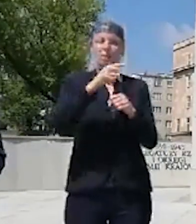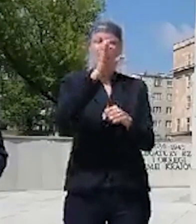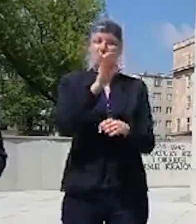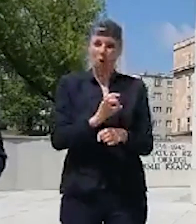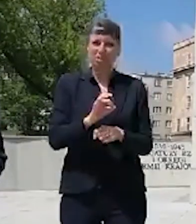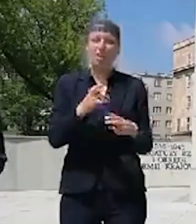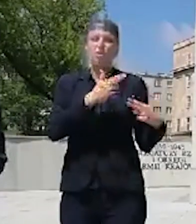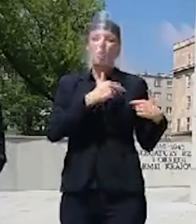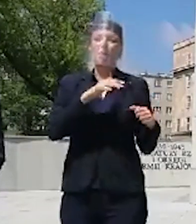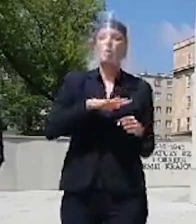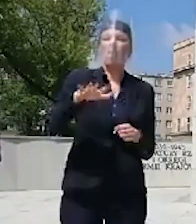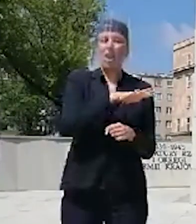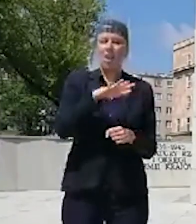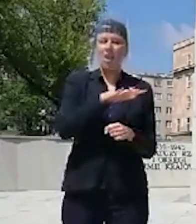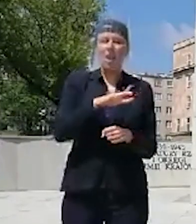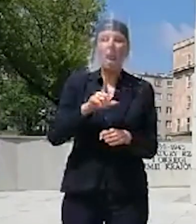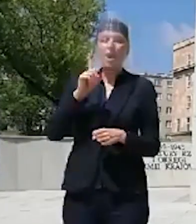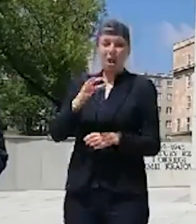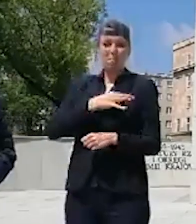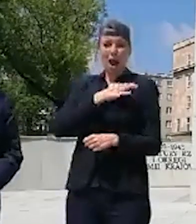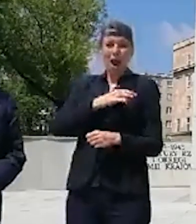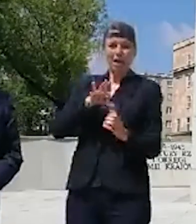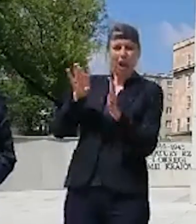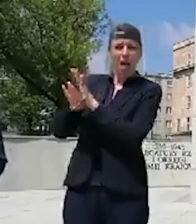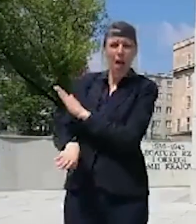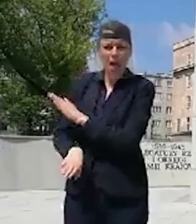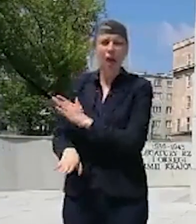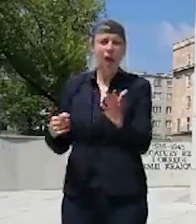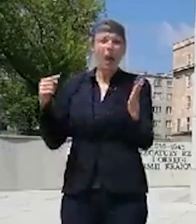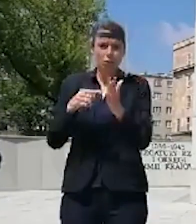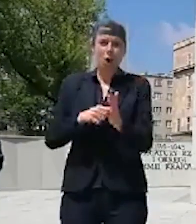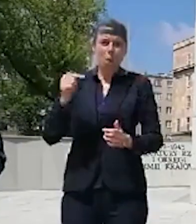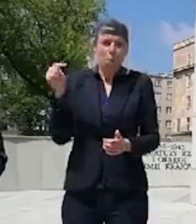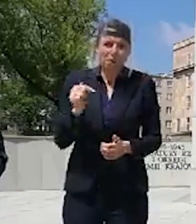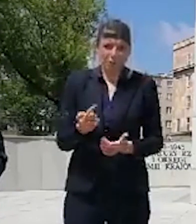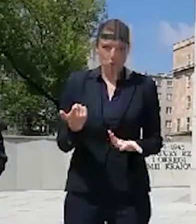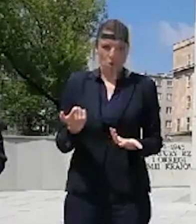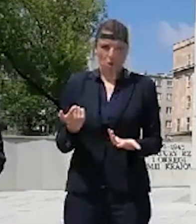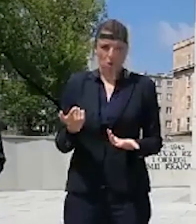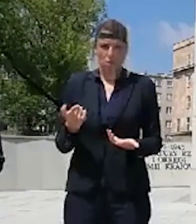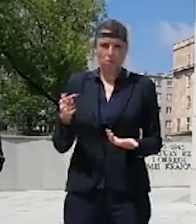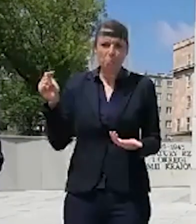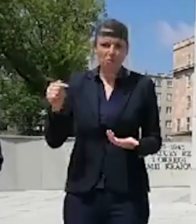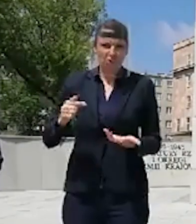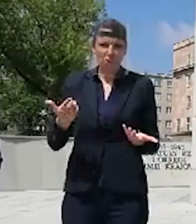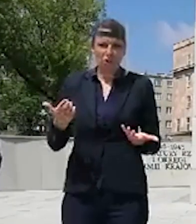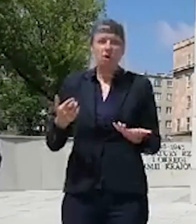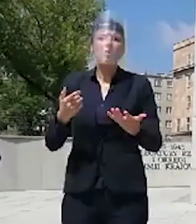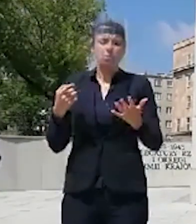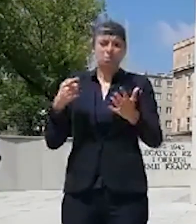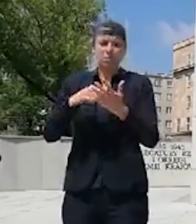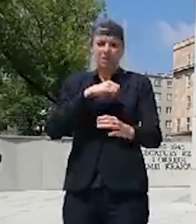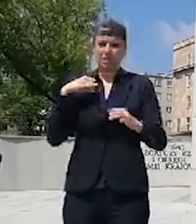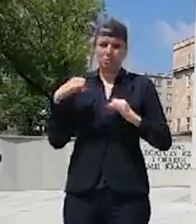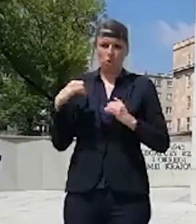komitetów lokalnych. Partie zostały w pobitym polu i tak powinno pozostać, jeżeli chodzi o wybory samorządowe, bo samorządy nie są